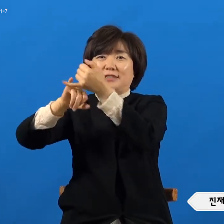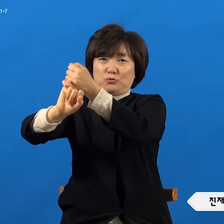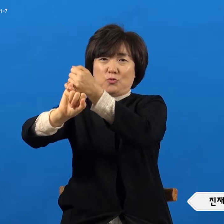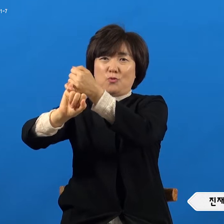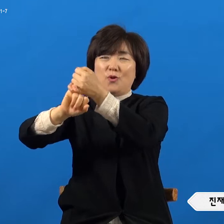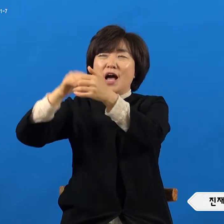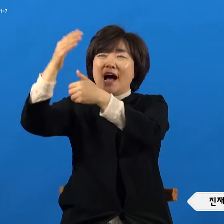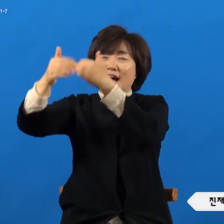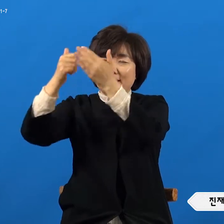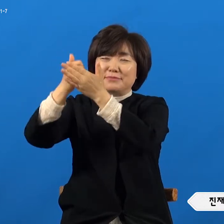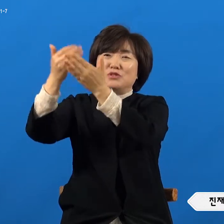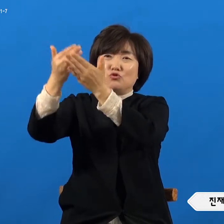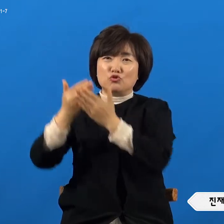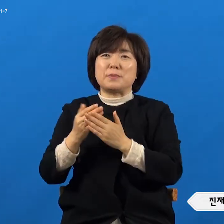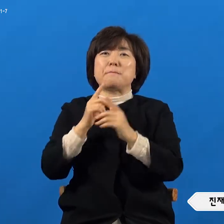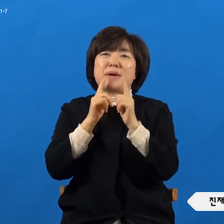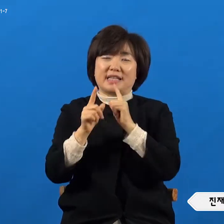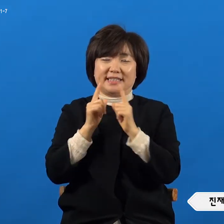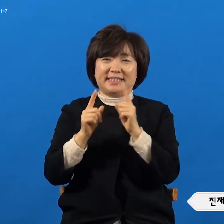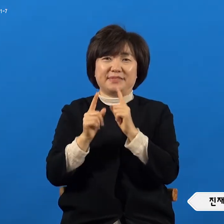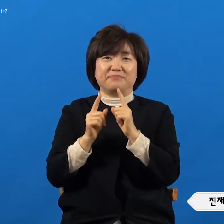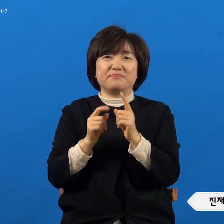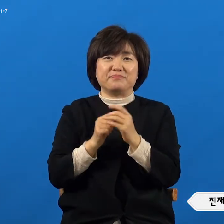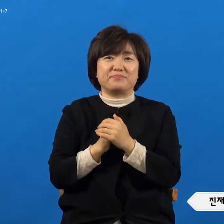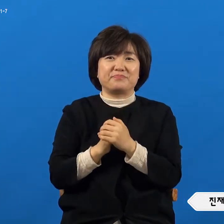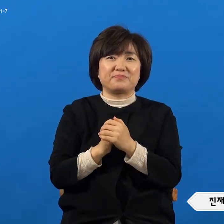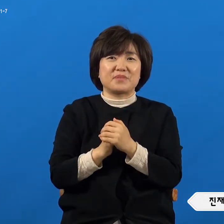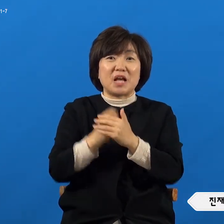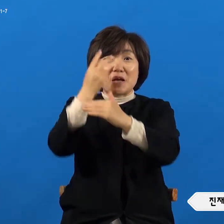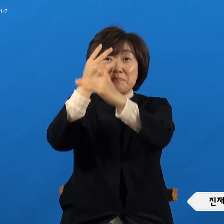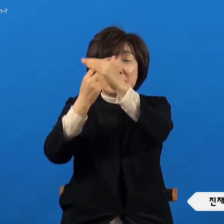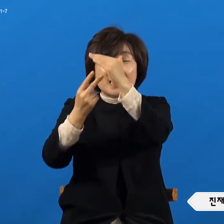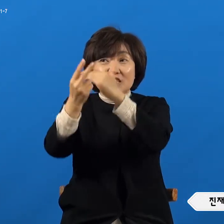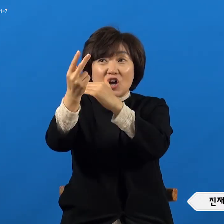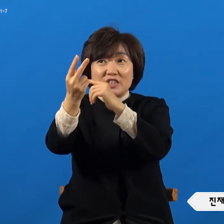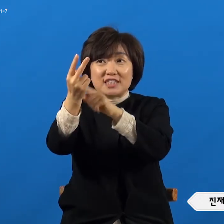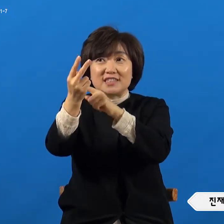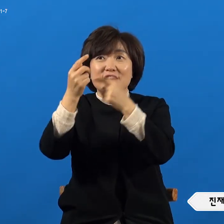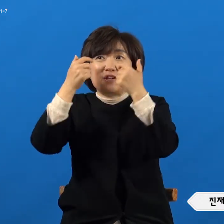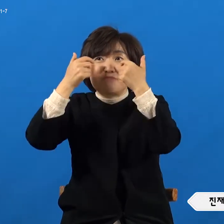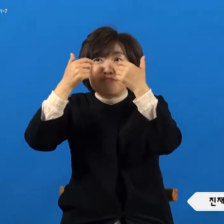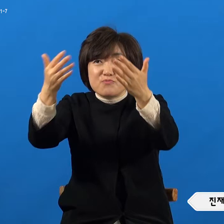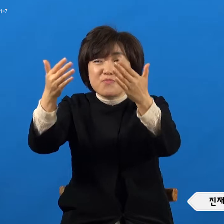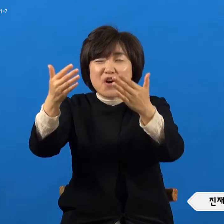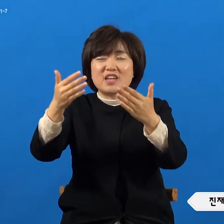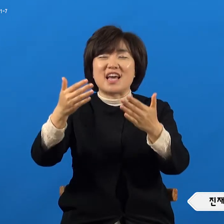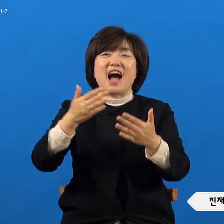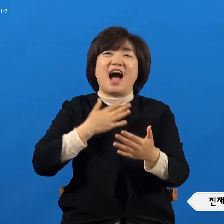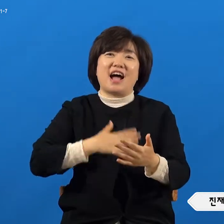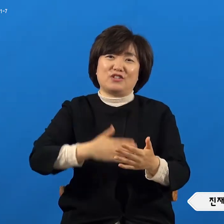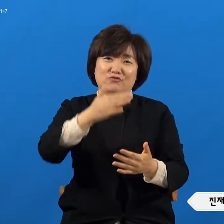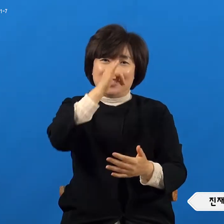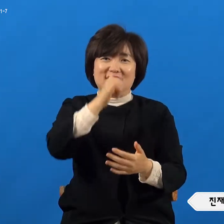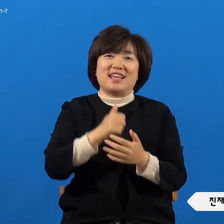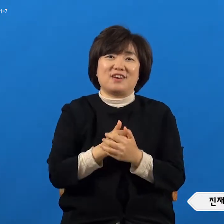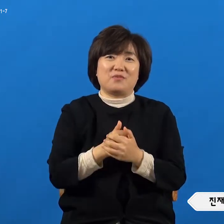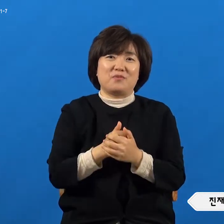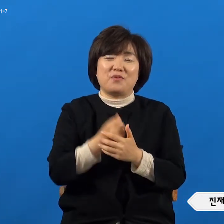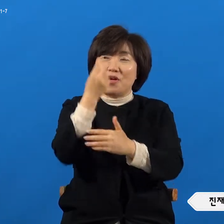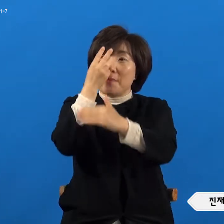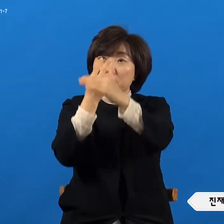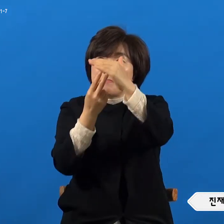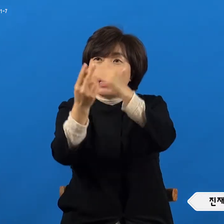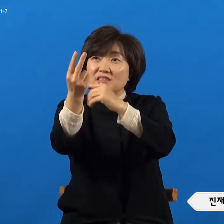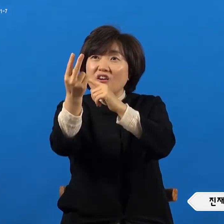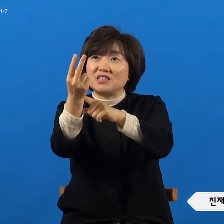주시는 말씀입니다. 그래서 성경은 비전을 분명하게 알 수 있다고 말씀합니다. 그리고 그 비전은